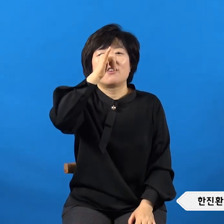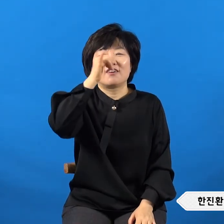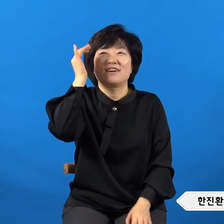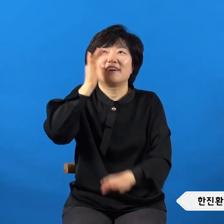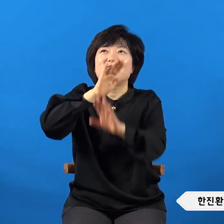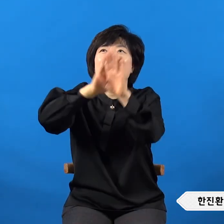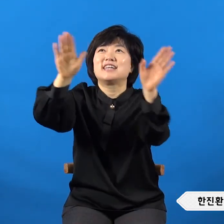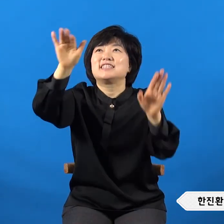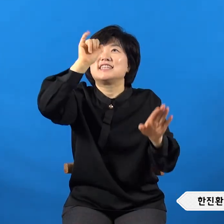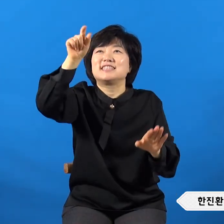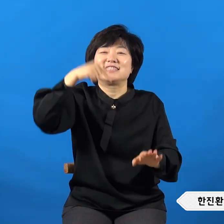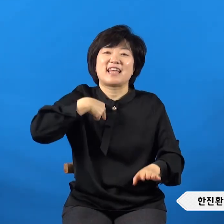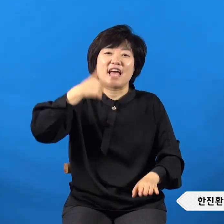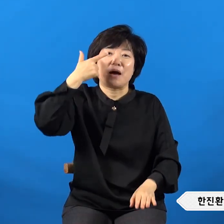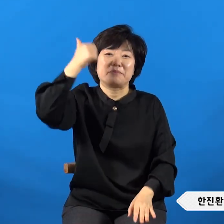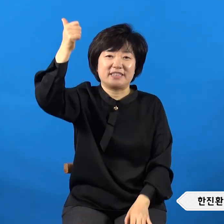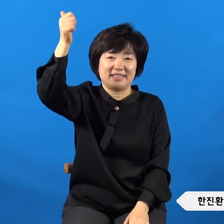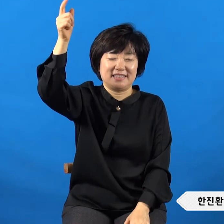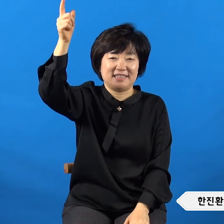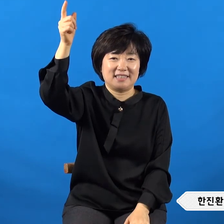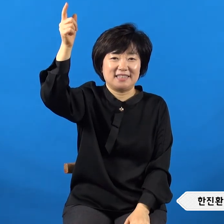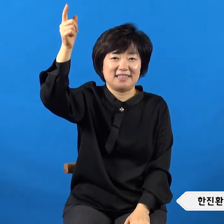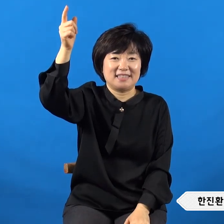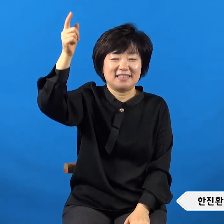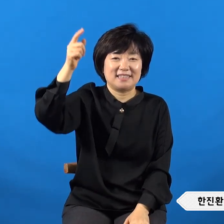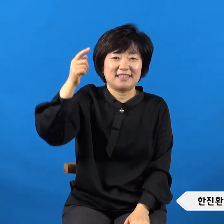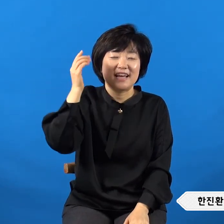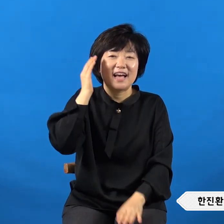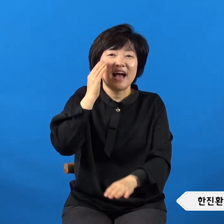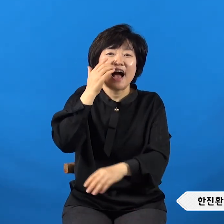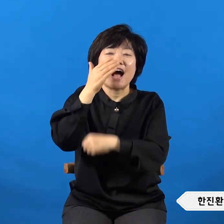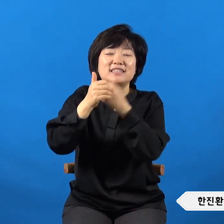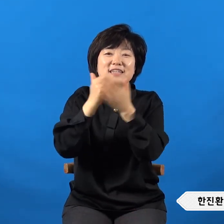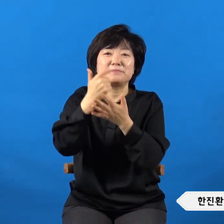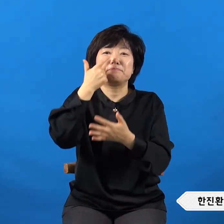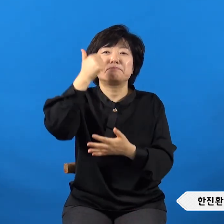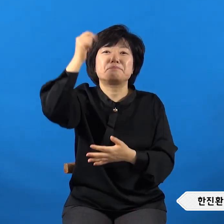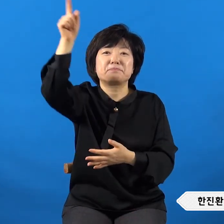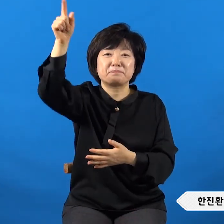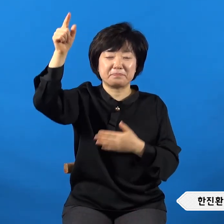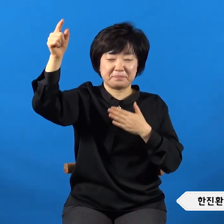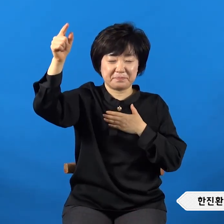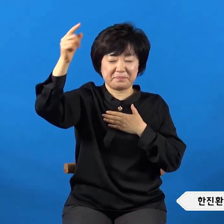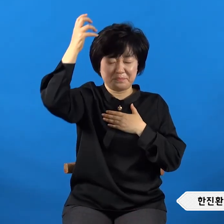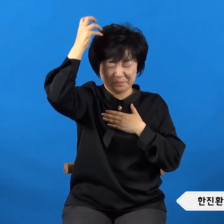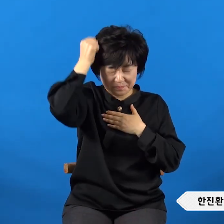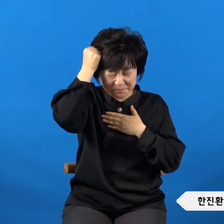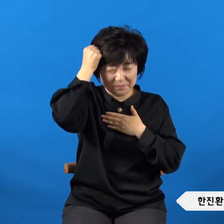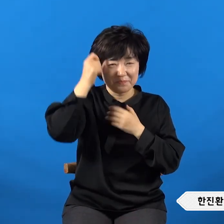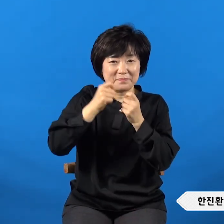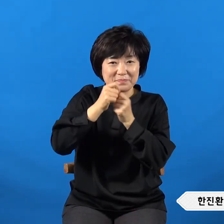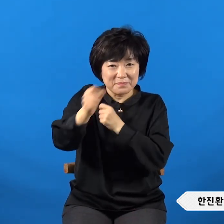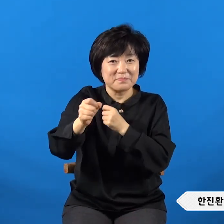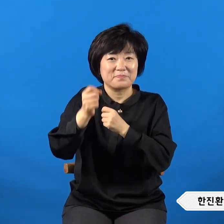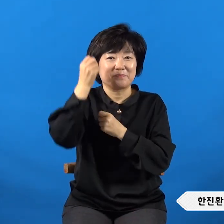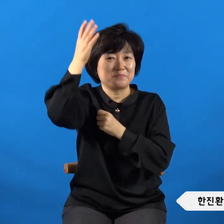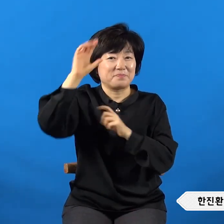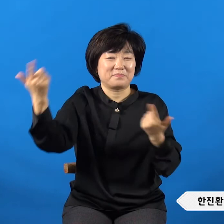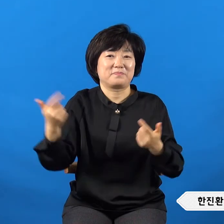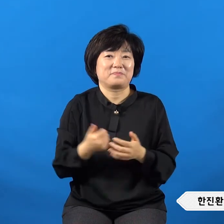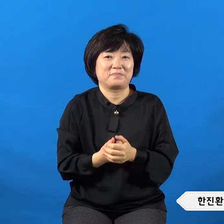계십니다. 하늘의 내 아버지이십니다. 하나님 아버지는 영원히 우리를 잊지 않으실